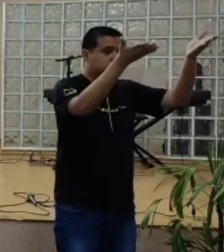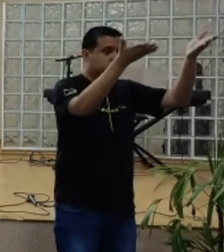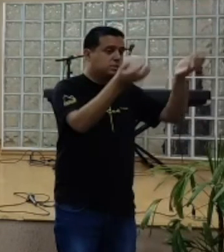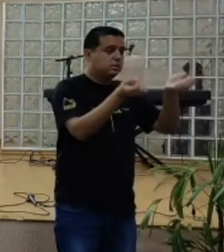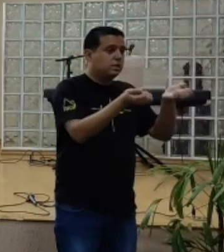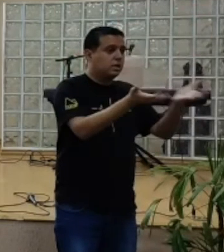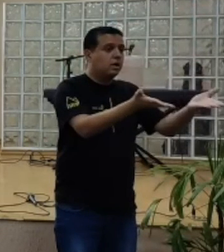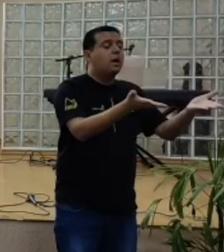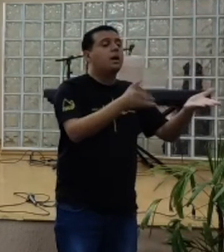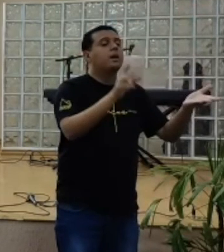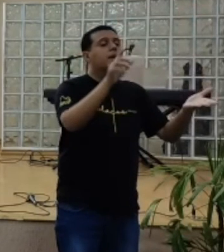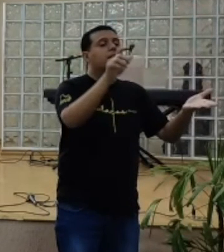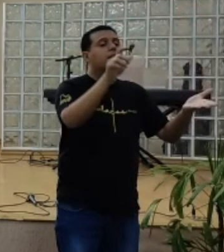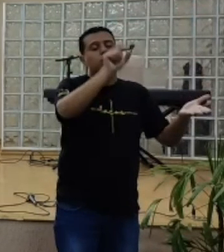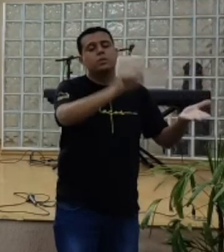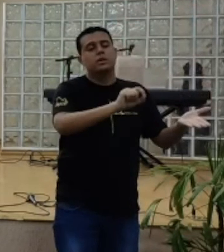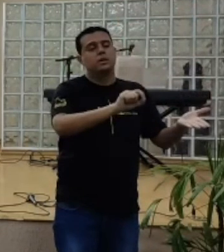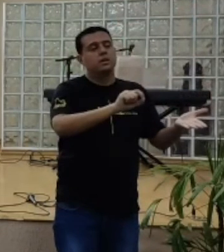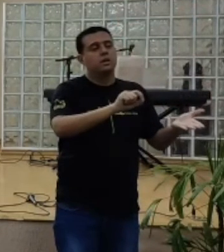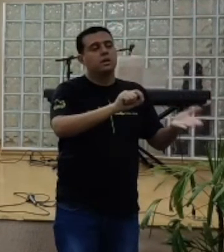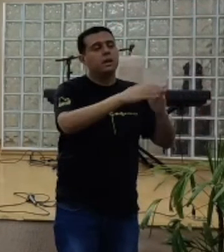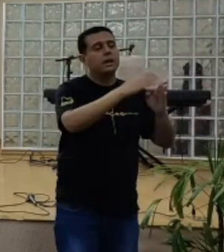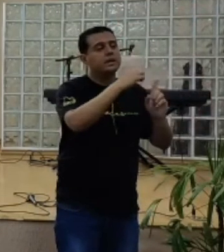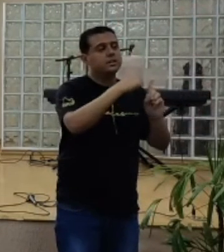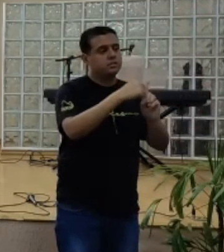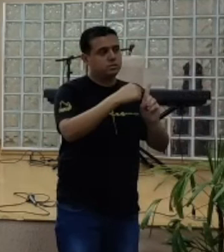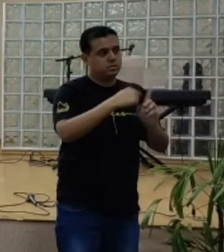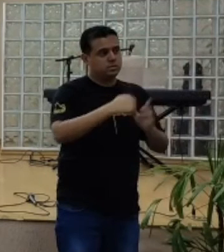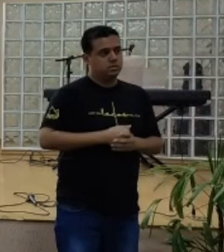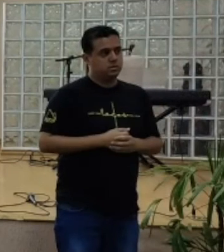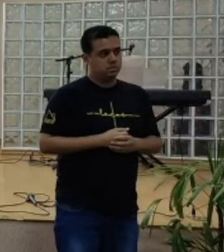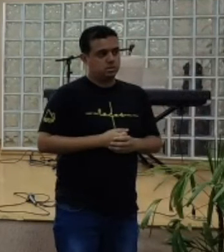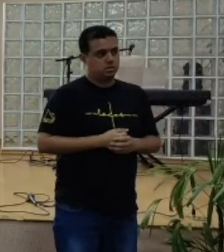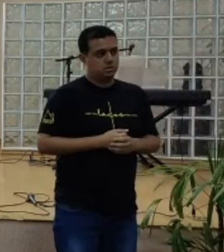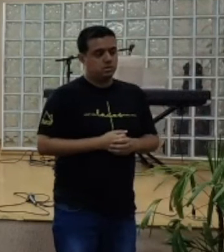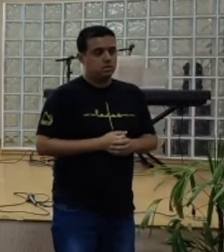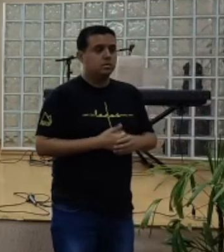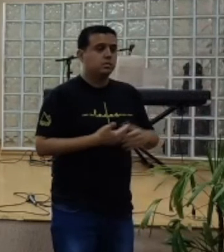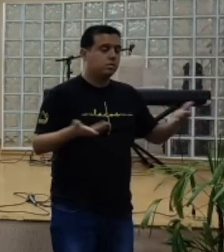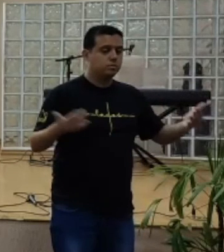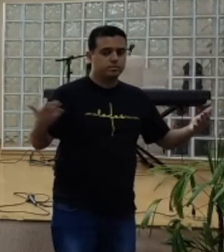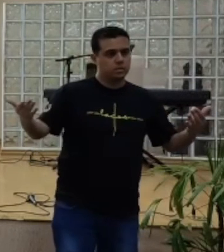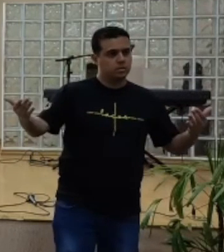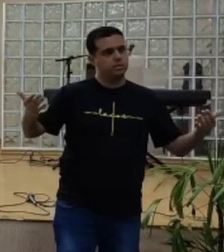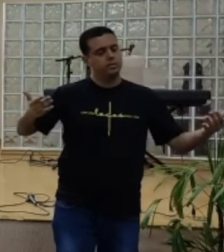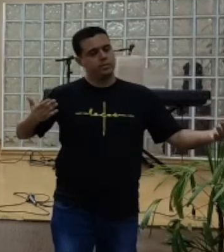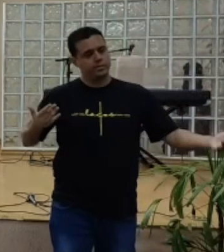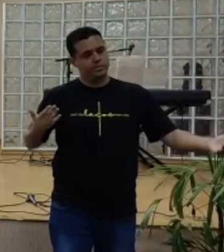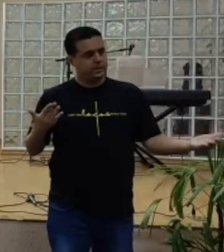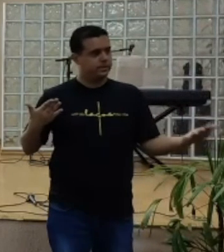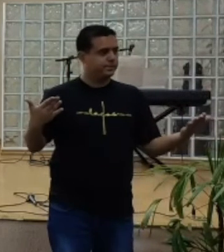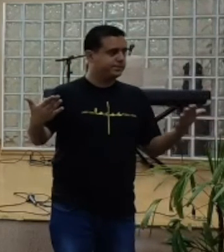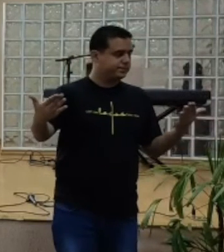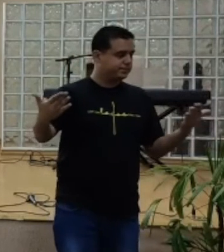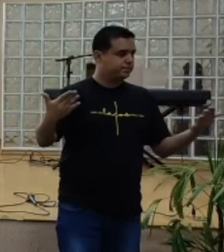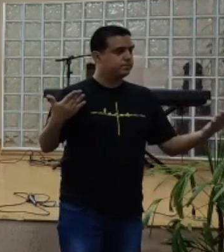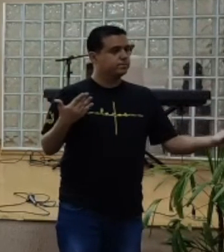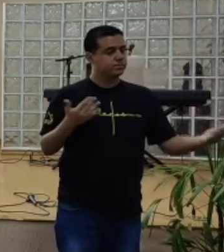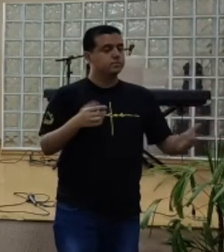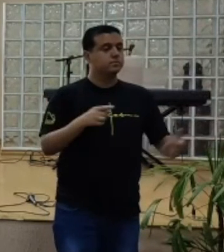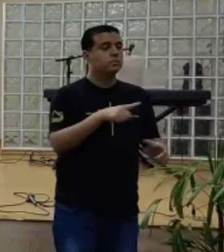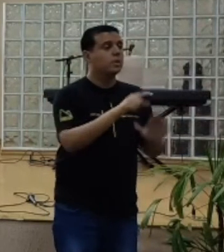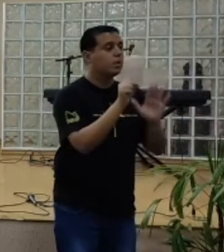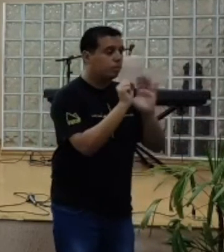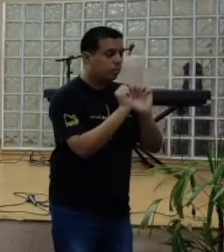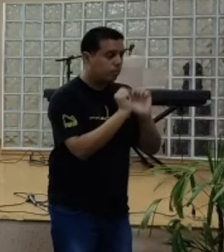igreja. Então, ele está fazendo um contraste muito grande aqui. Ele mostra, então, que você pode adquirir